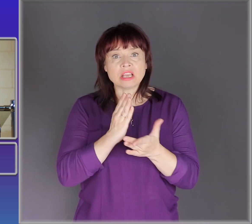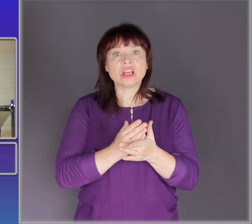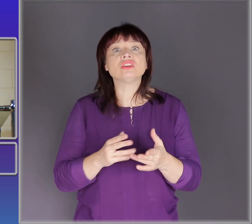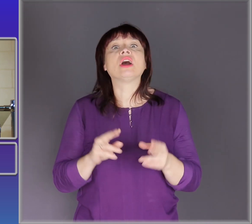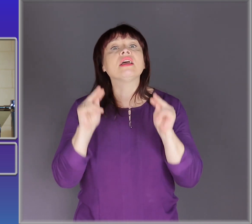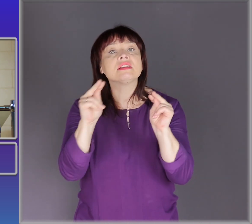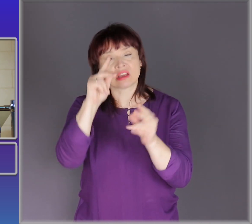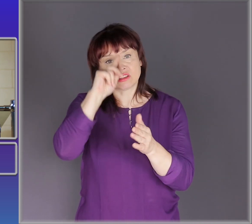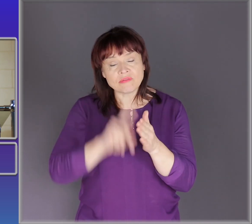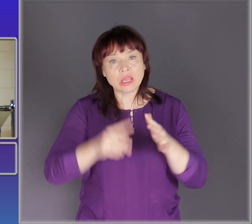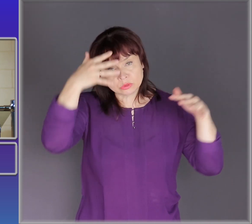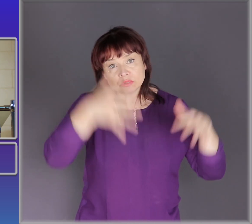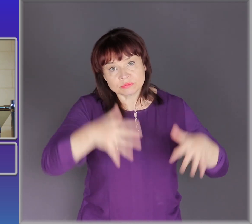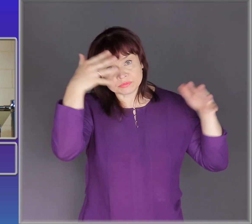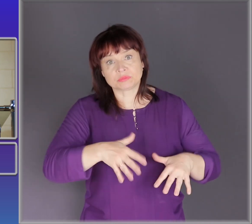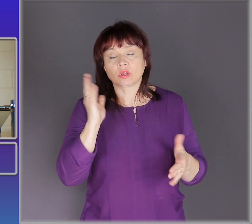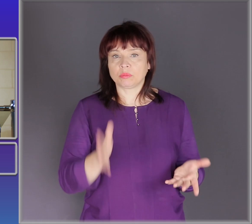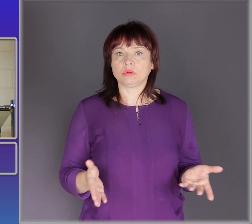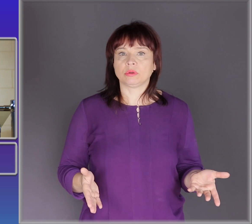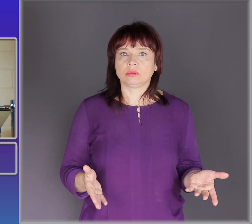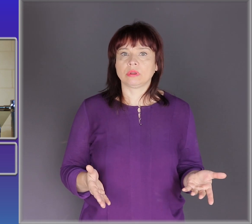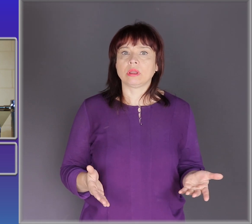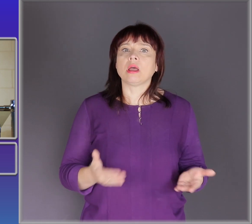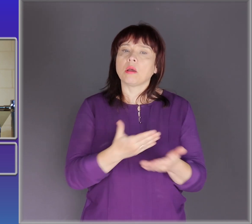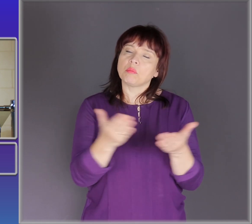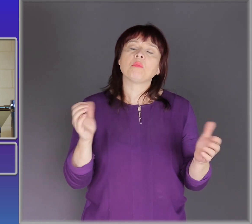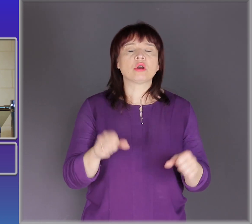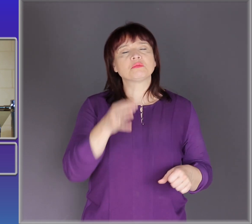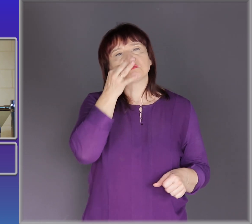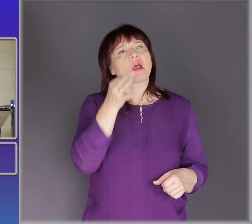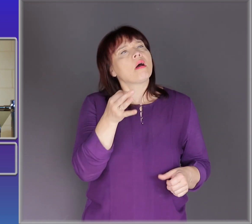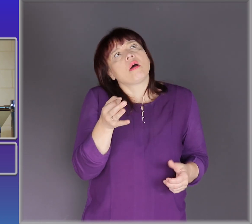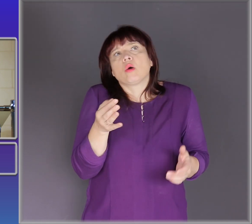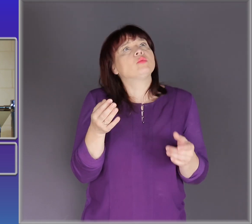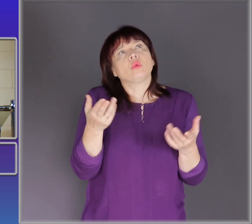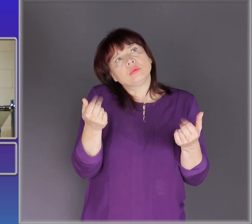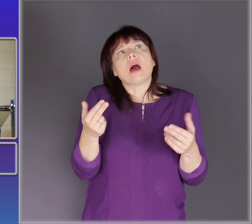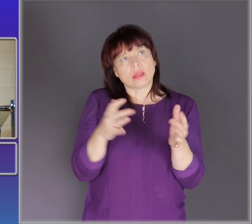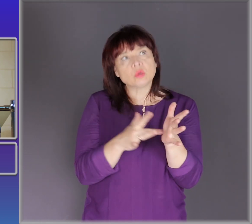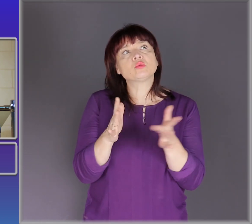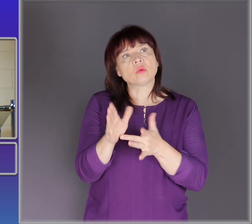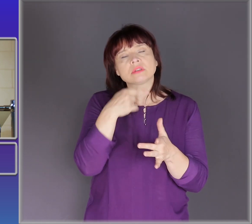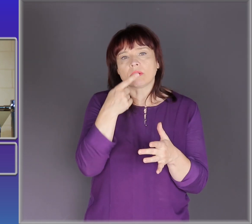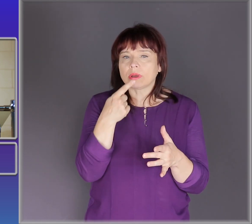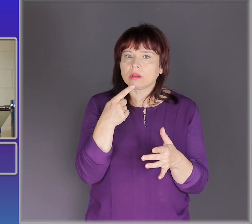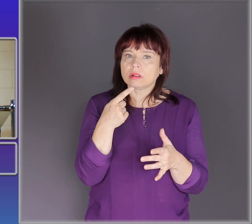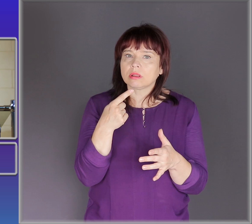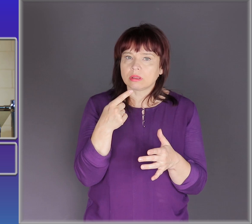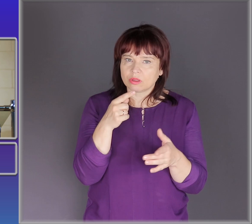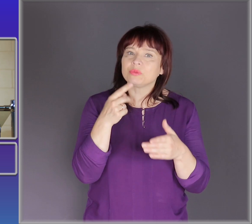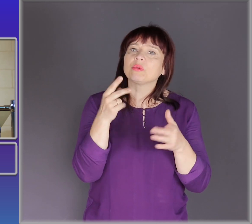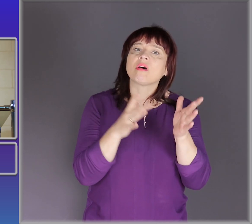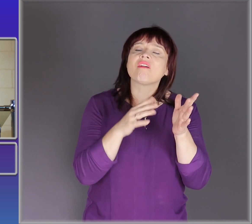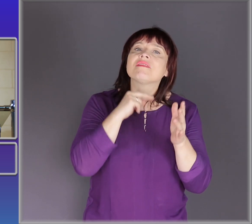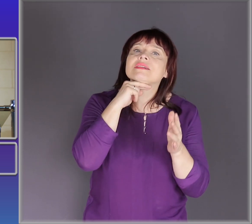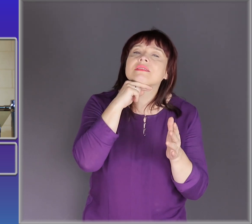будто бы не читают это место писания ну да ну сказал иисус но подождите он сказал восстанут